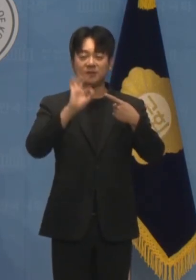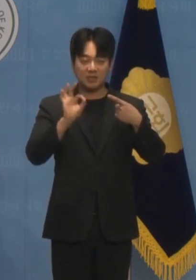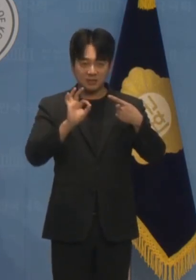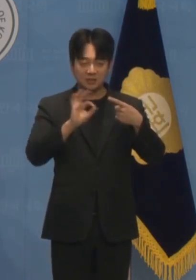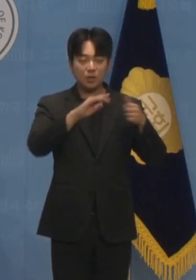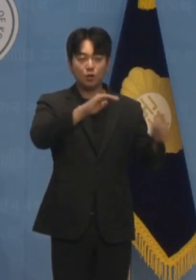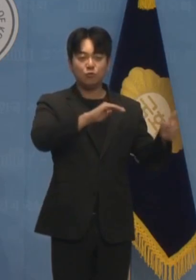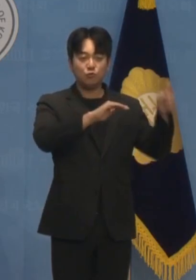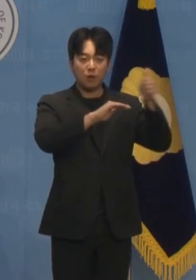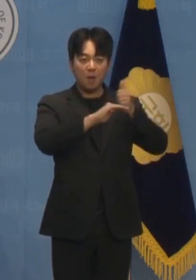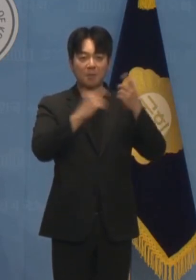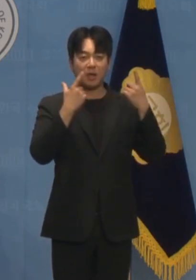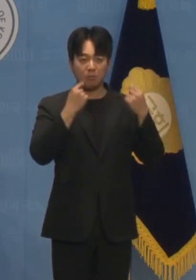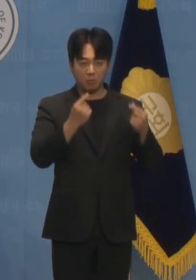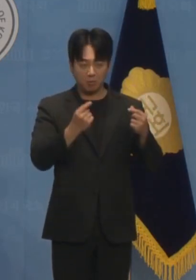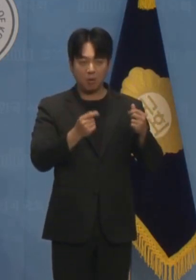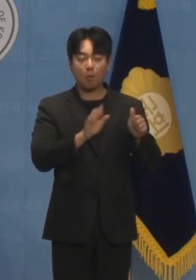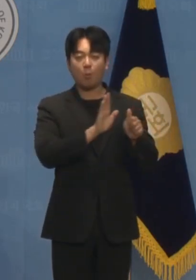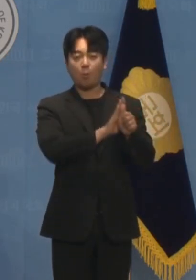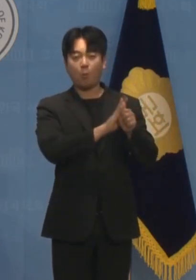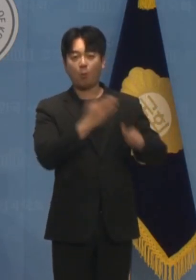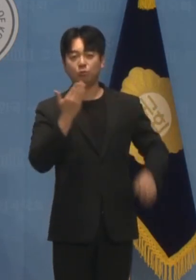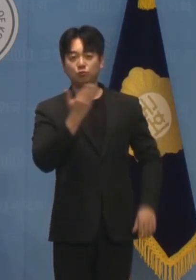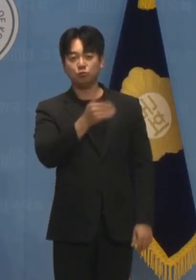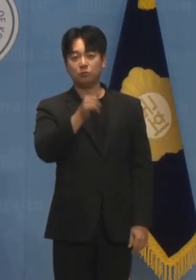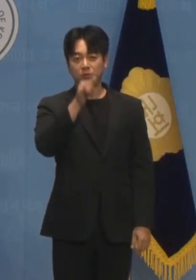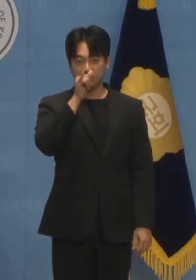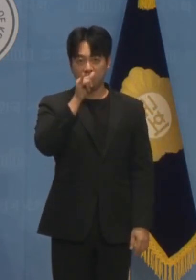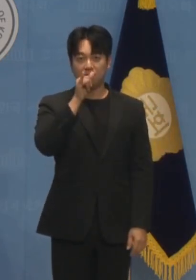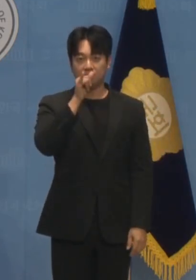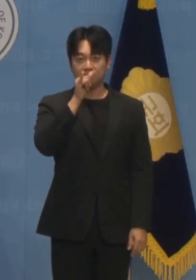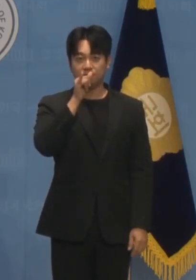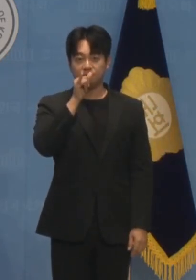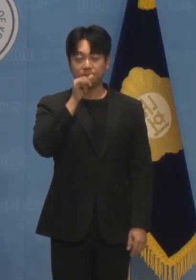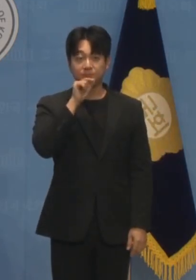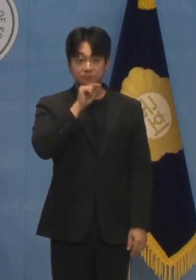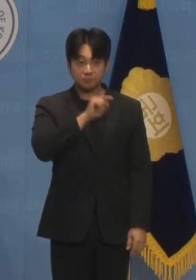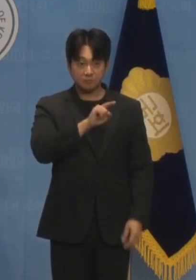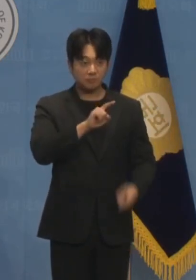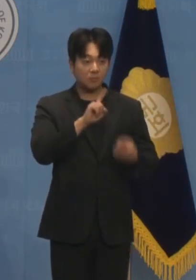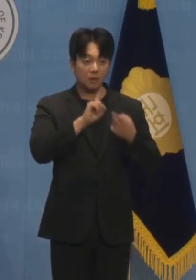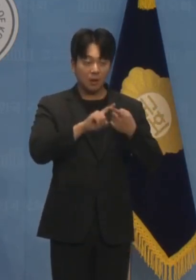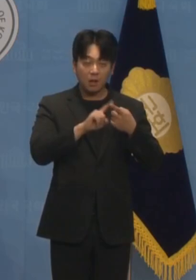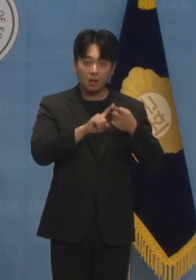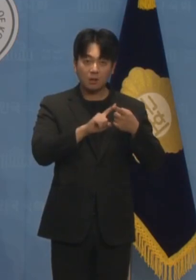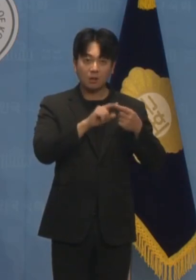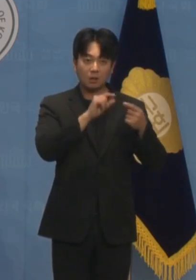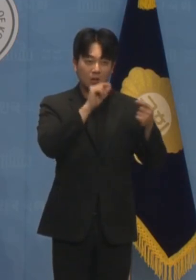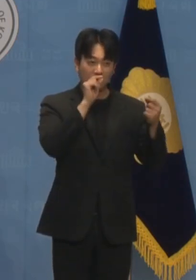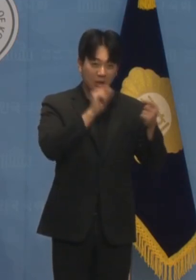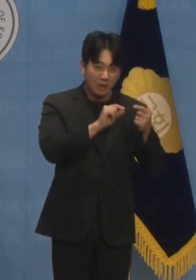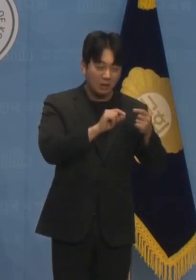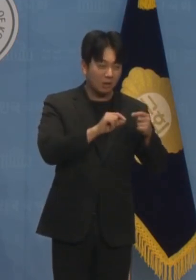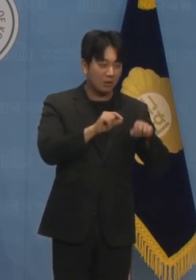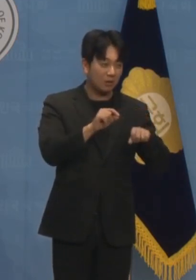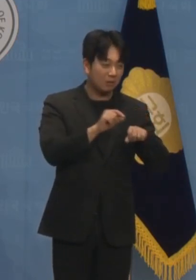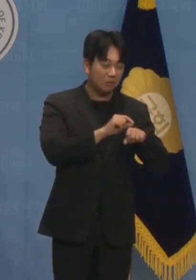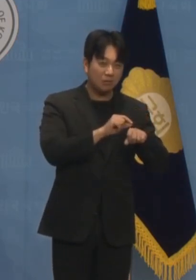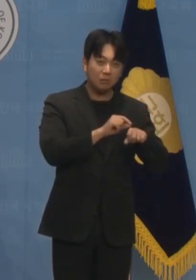있습니다. 대규모 올림픽 참관단, 불필요한 기구 정설과 측근 챙기기, 총무당시